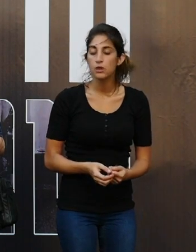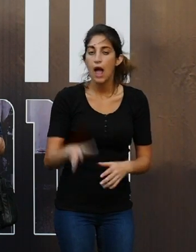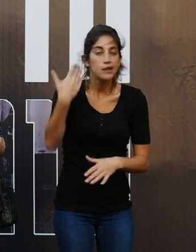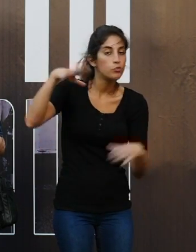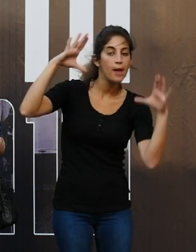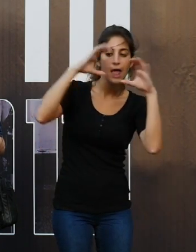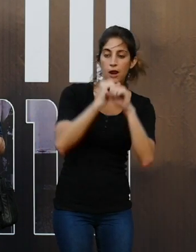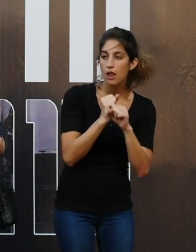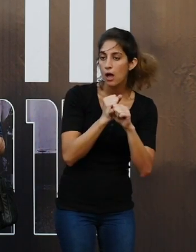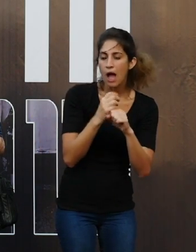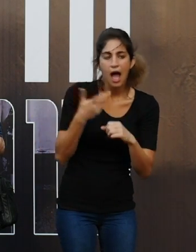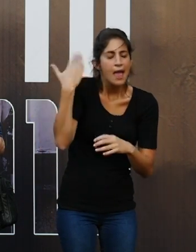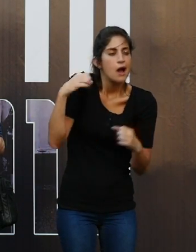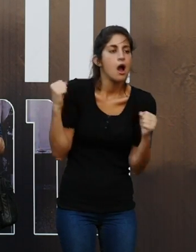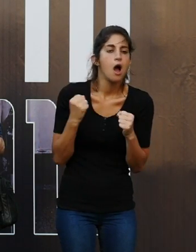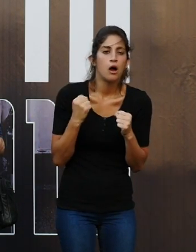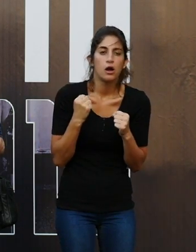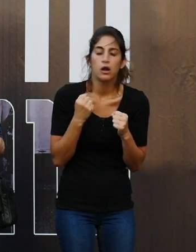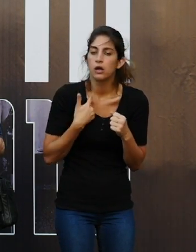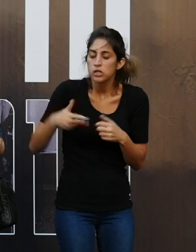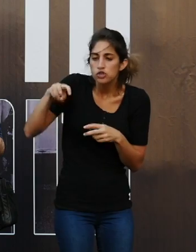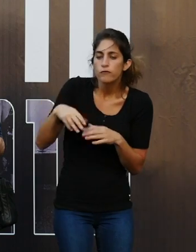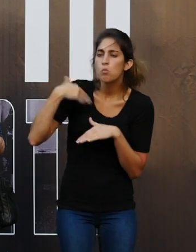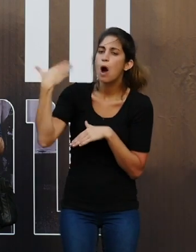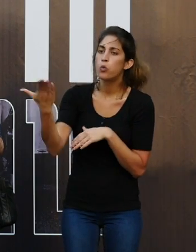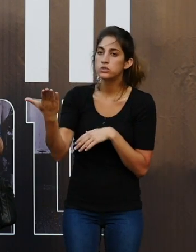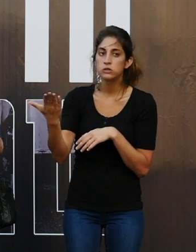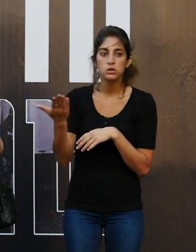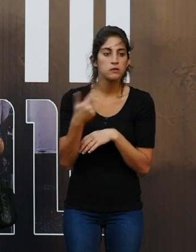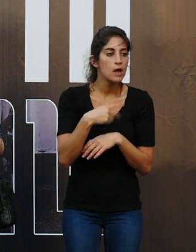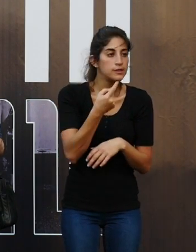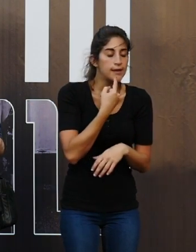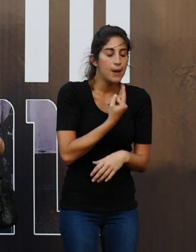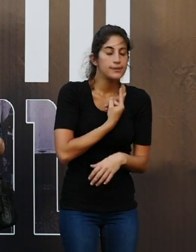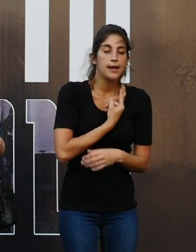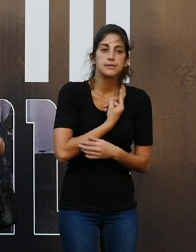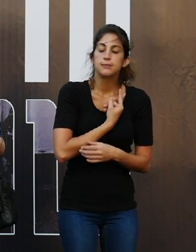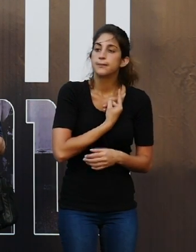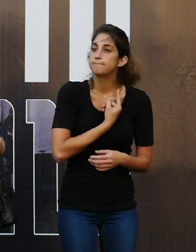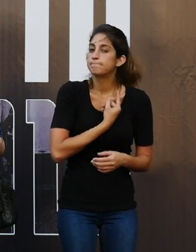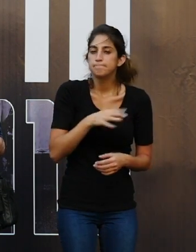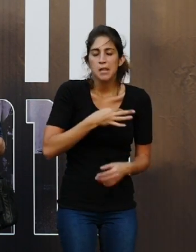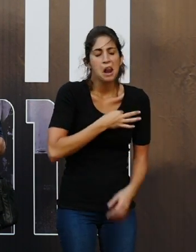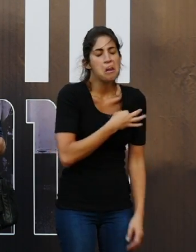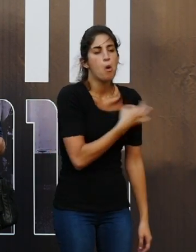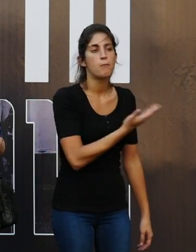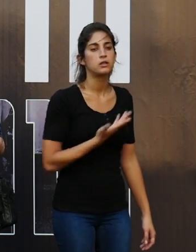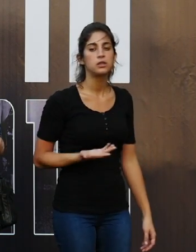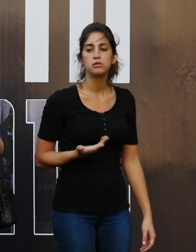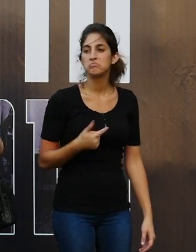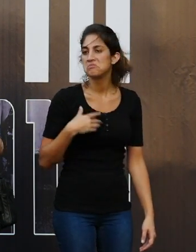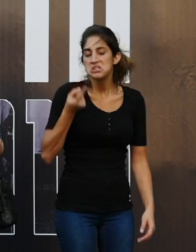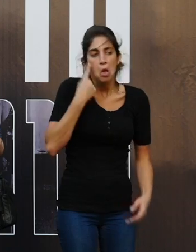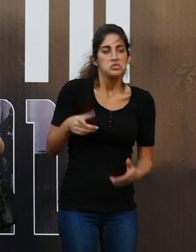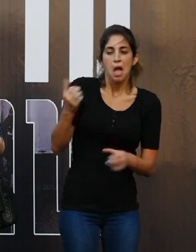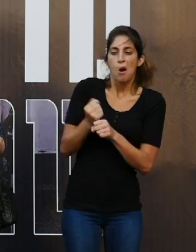בלילה, היה קר, ישבנו בחוץ, ואז אמרתי לעצמי, לא אכפת לי, אני לא יודע מה